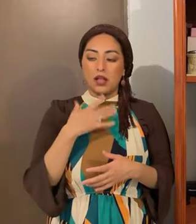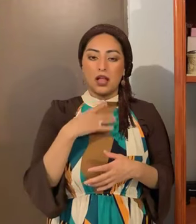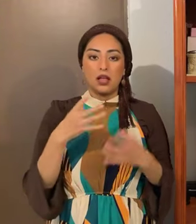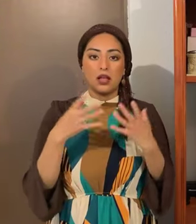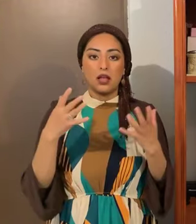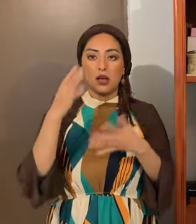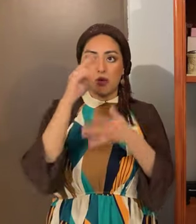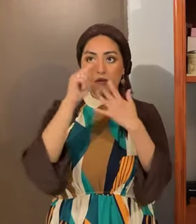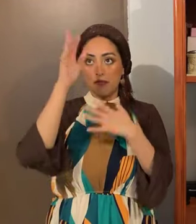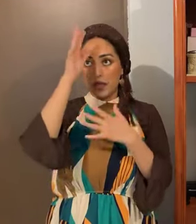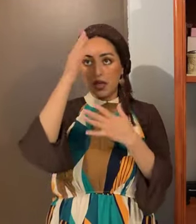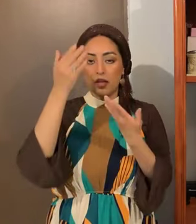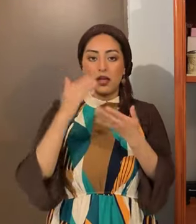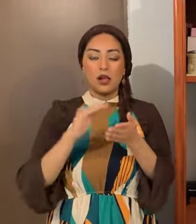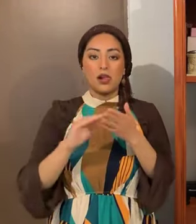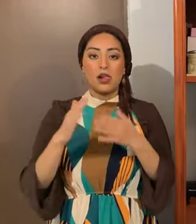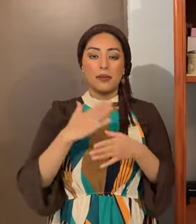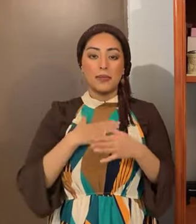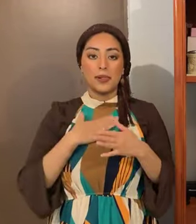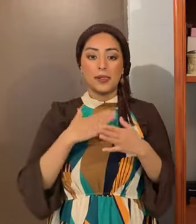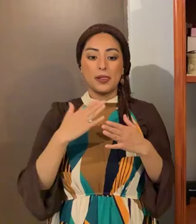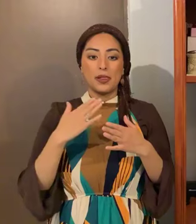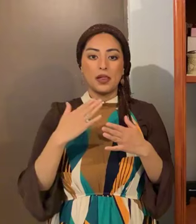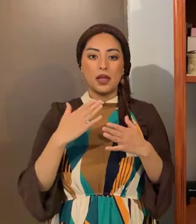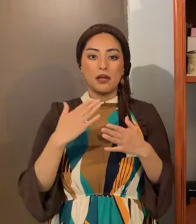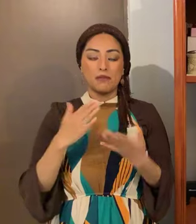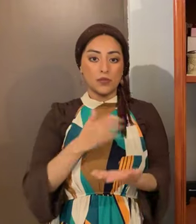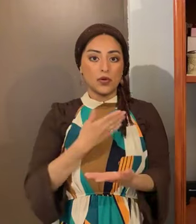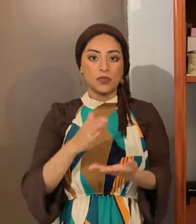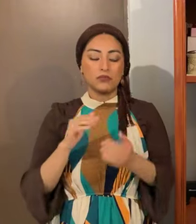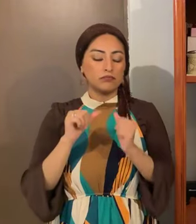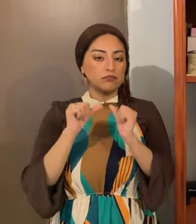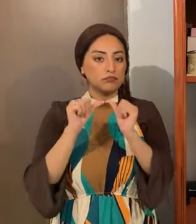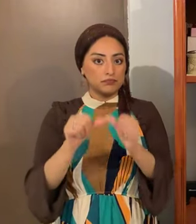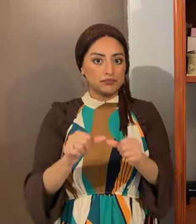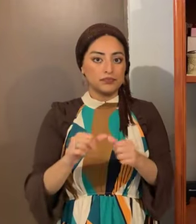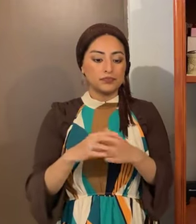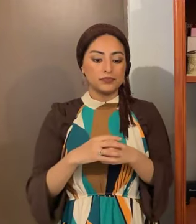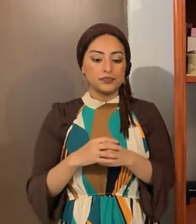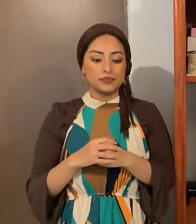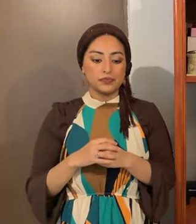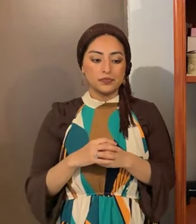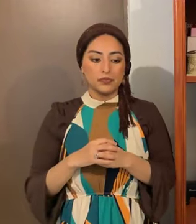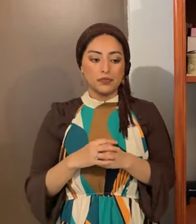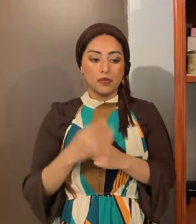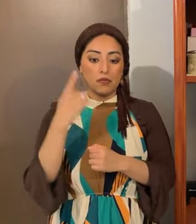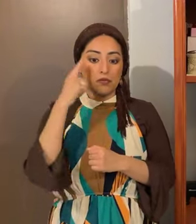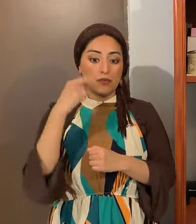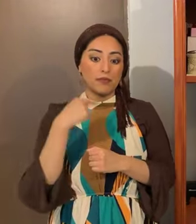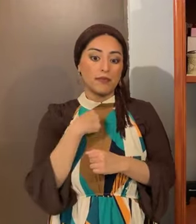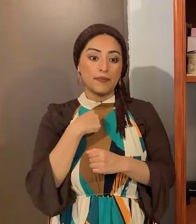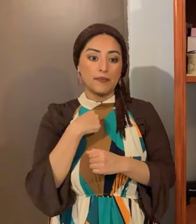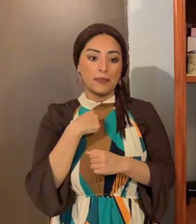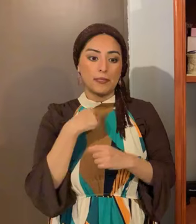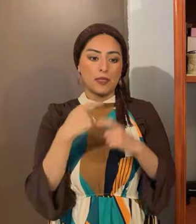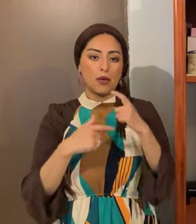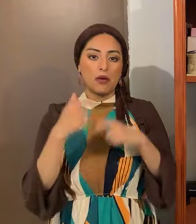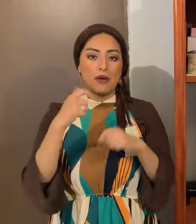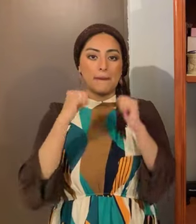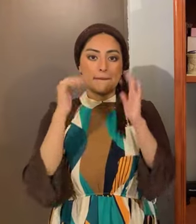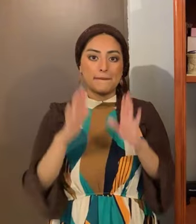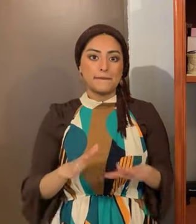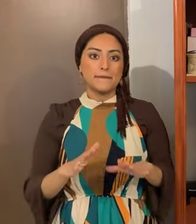del Abacadosh. Me permitió este ministerio ya hace algunos años. Y para mí, por supuesto, ha sido una gran